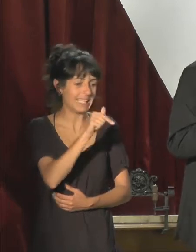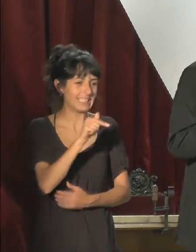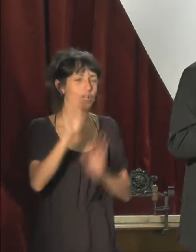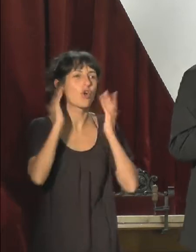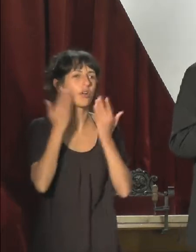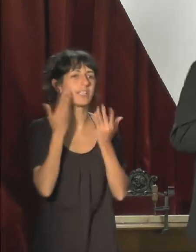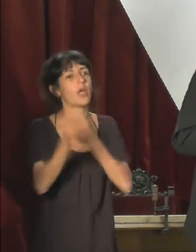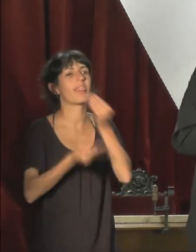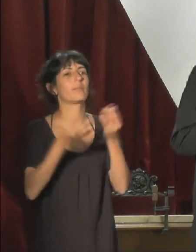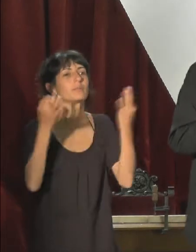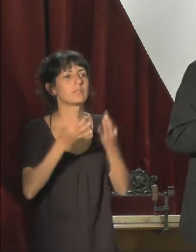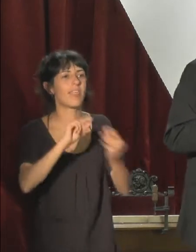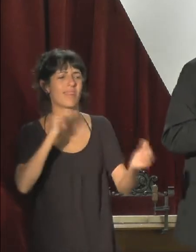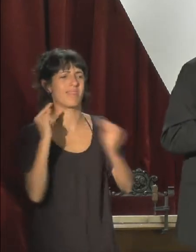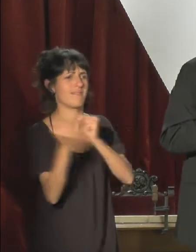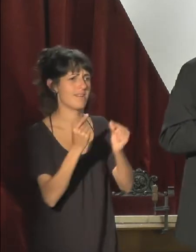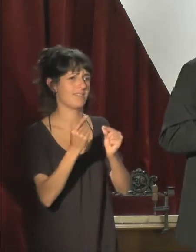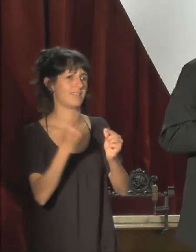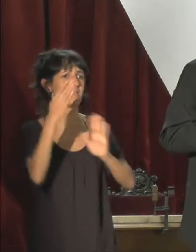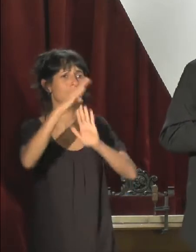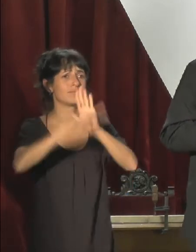onde se presentan as alternativas,